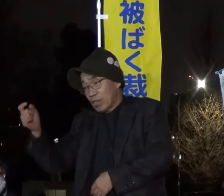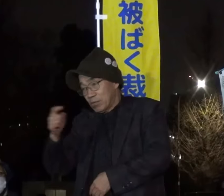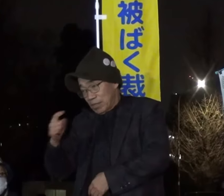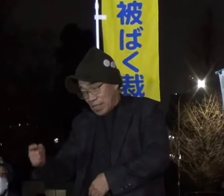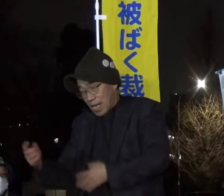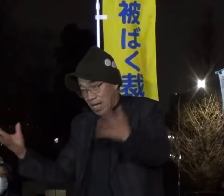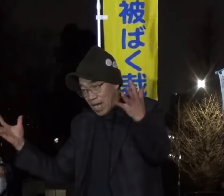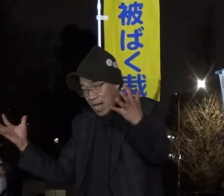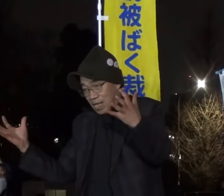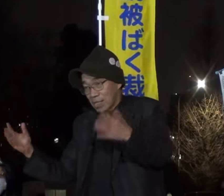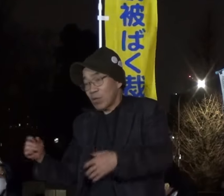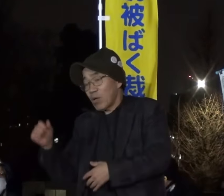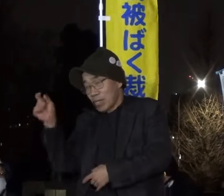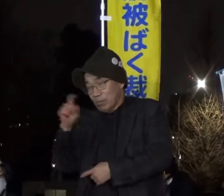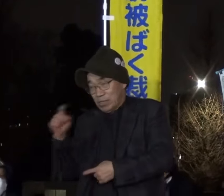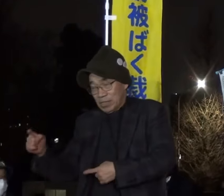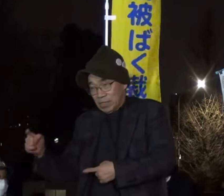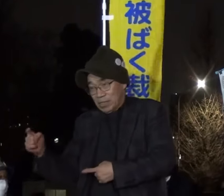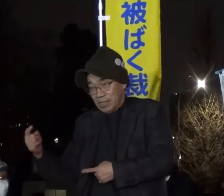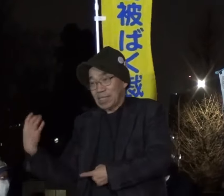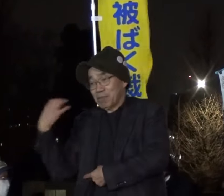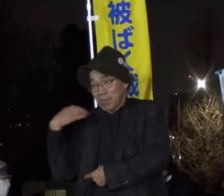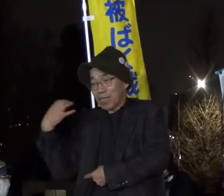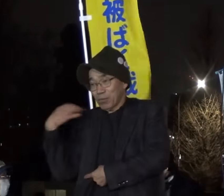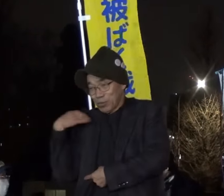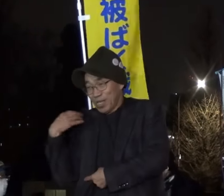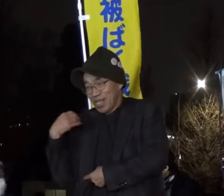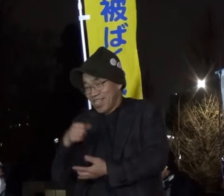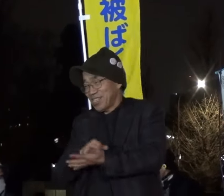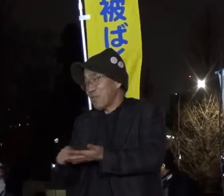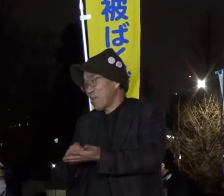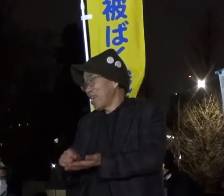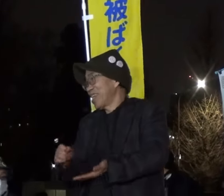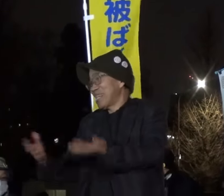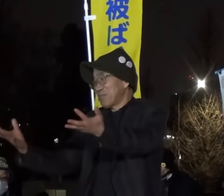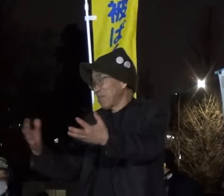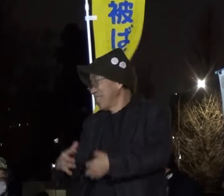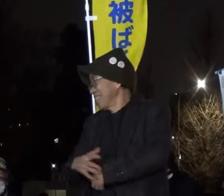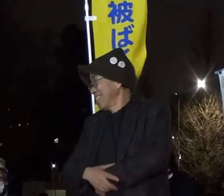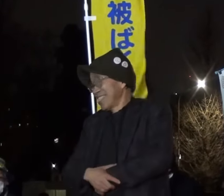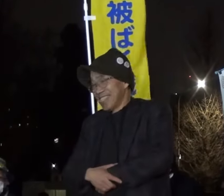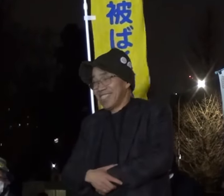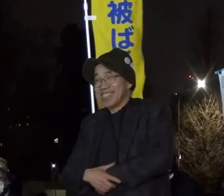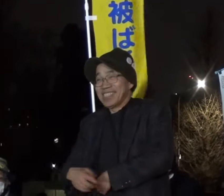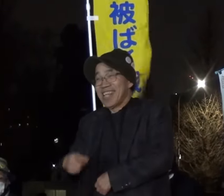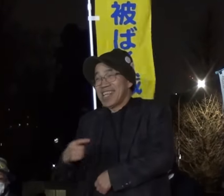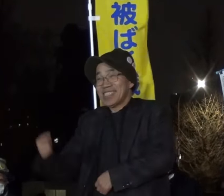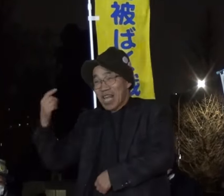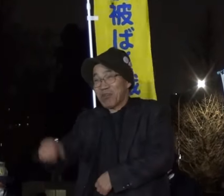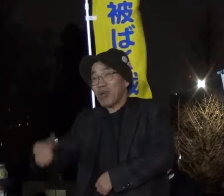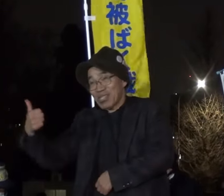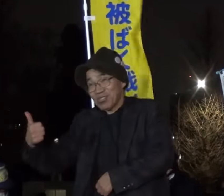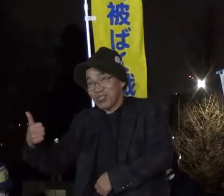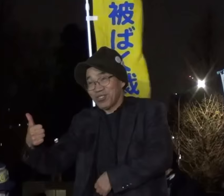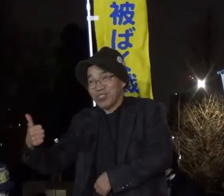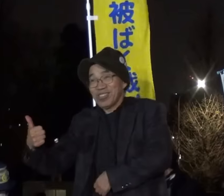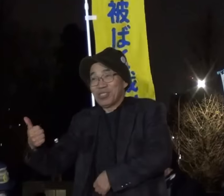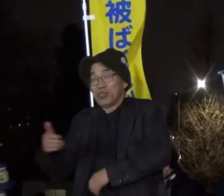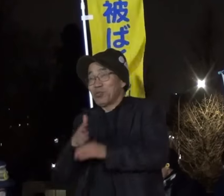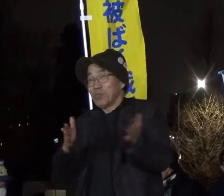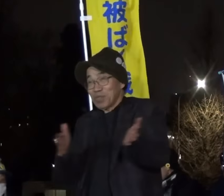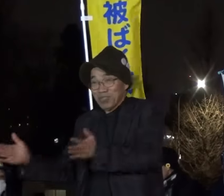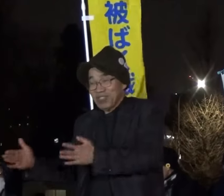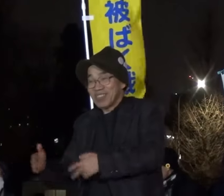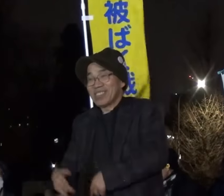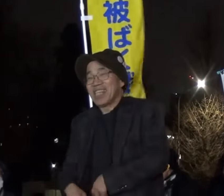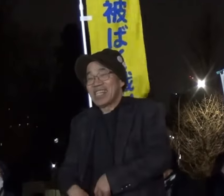前代未聞の試みなので、 日本で初めてですからね、500人で集める。 ペン500本用意するのだって結構大変じゃないですか。 100